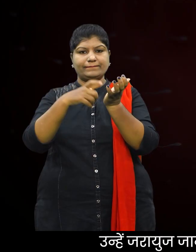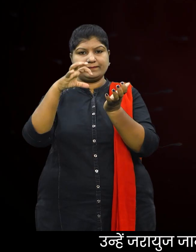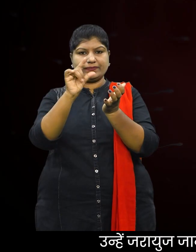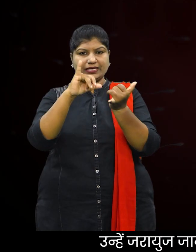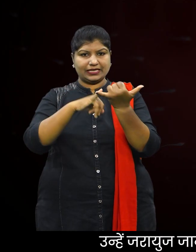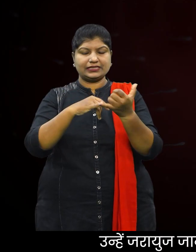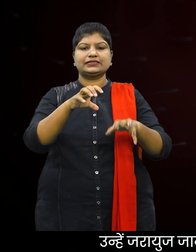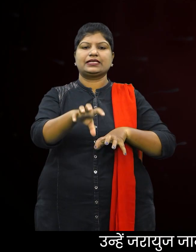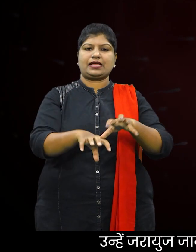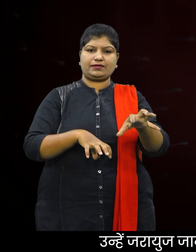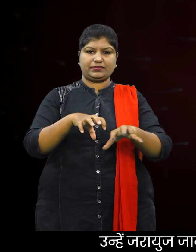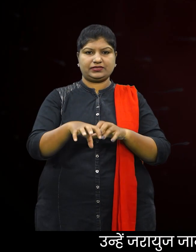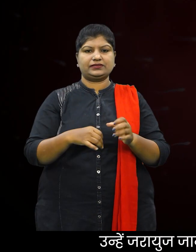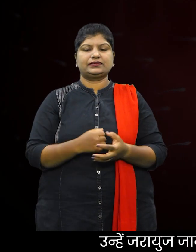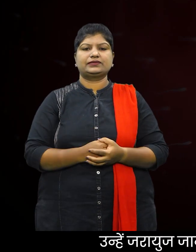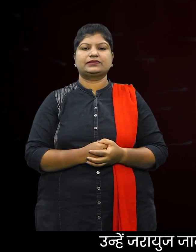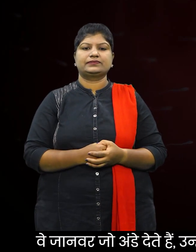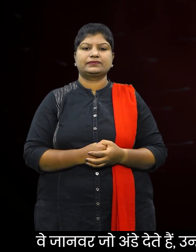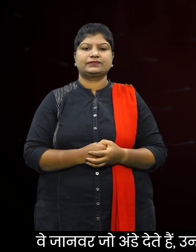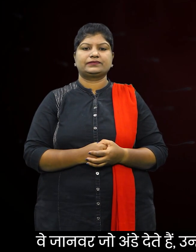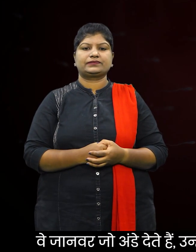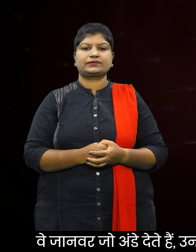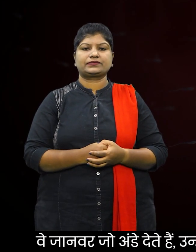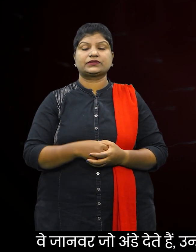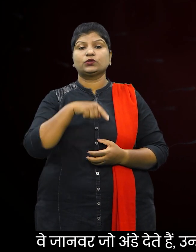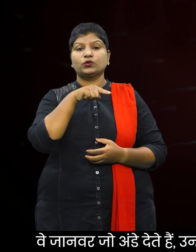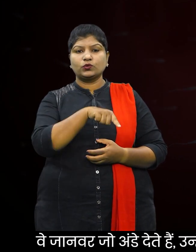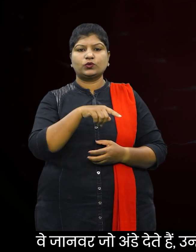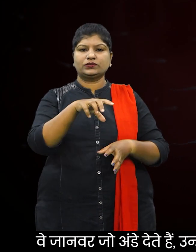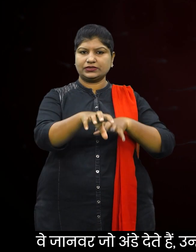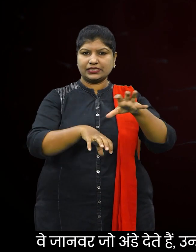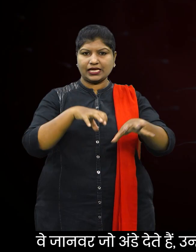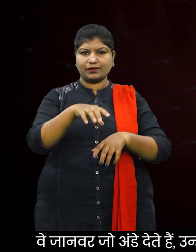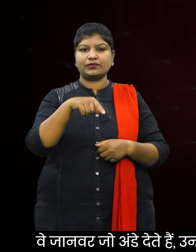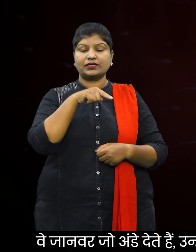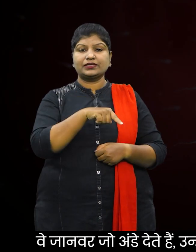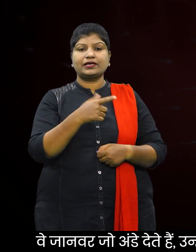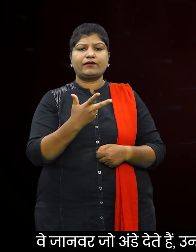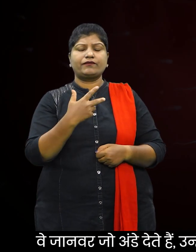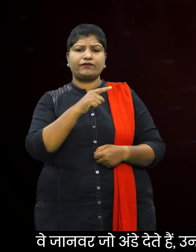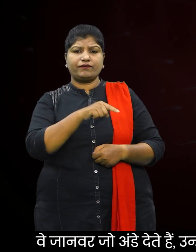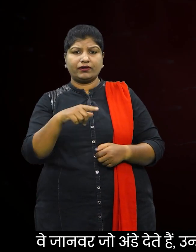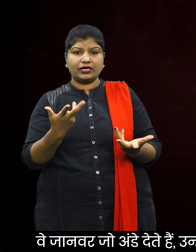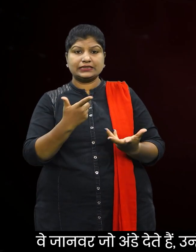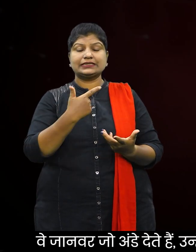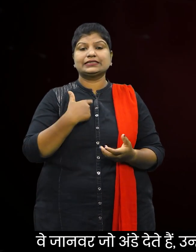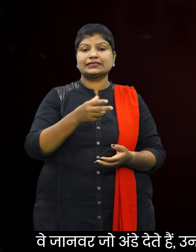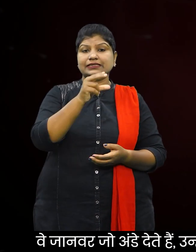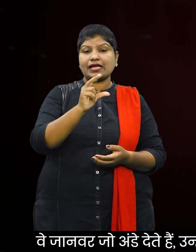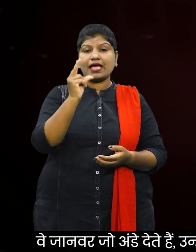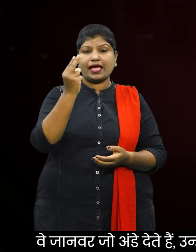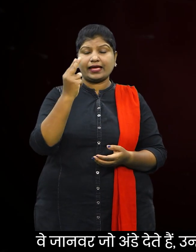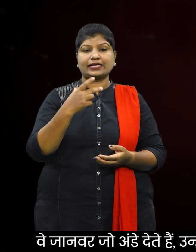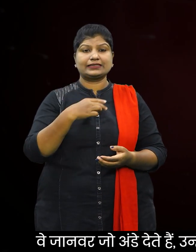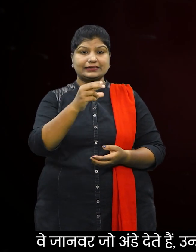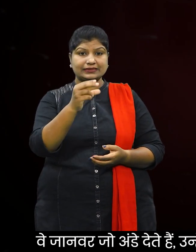यानी विविपैरस एनिमल्स कहते हैं। वे जानवर जो अंडे देते हैं, उन्हें अंडज जानवर